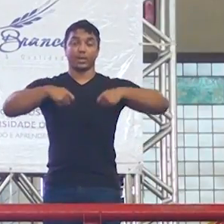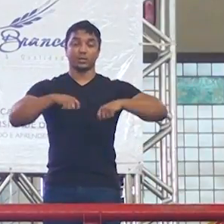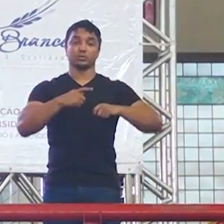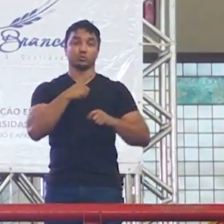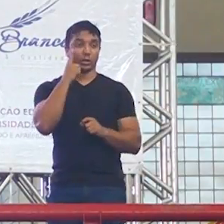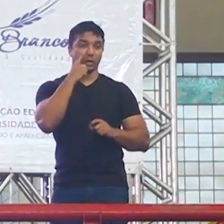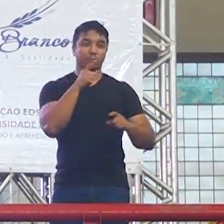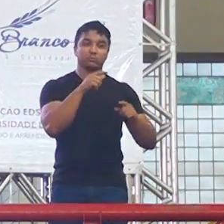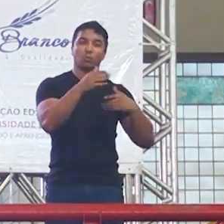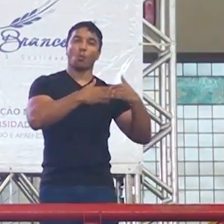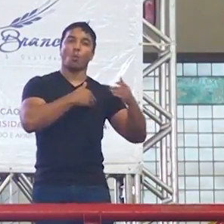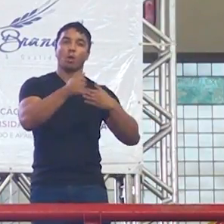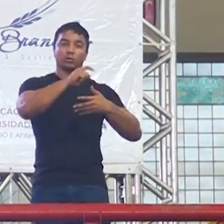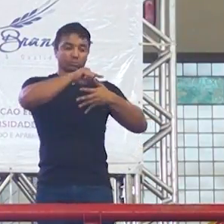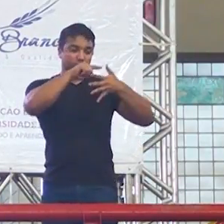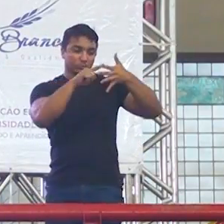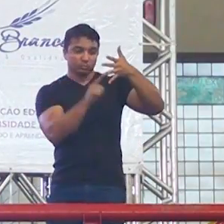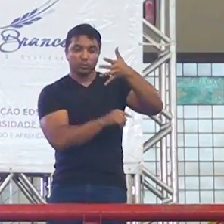algum item